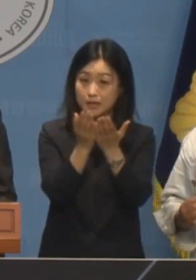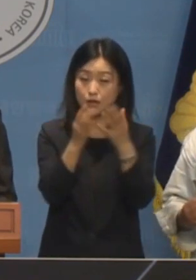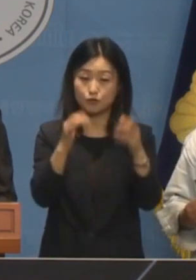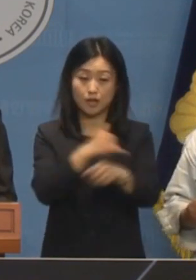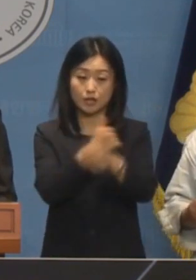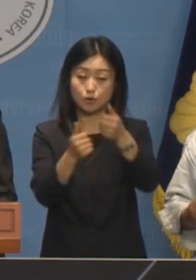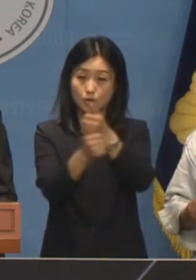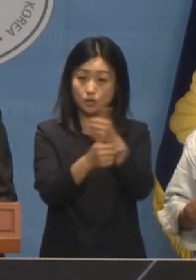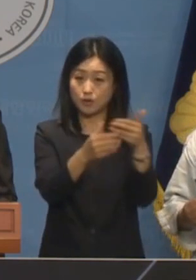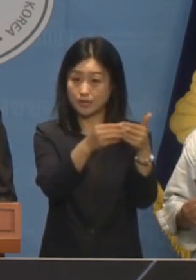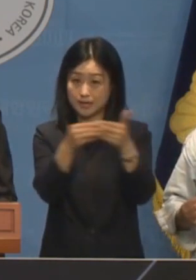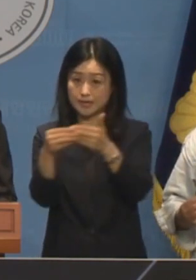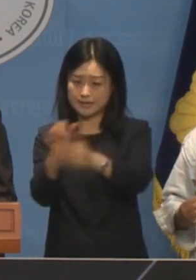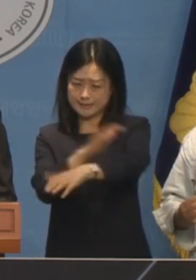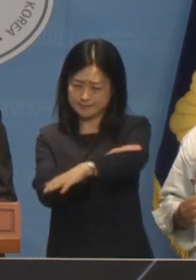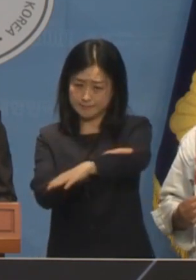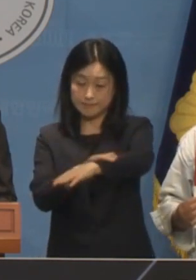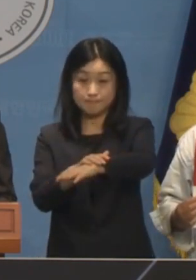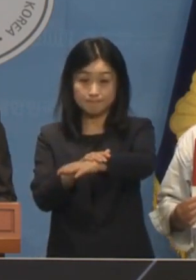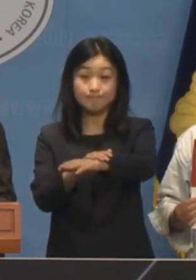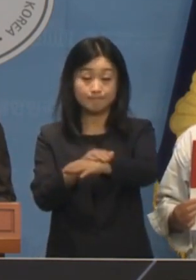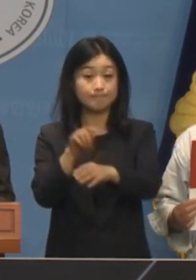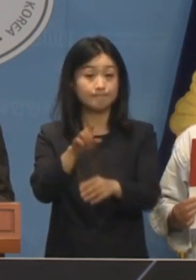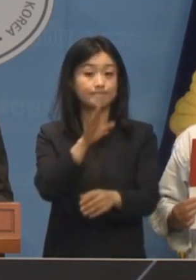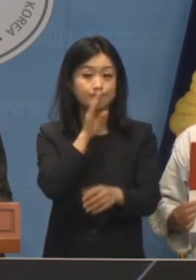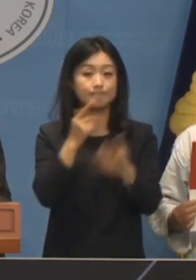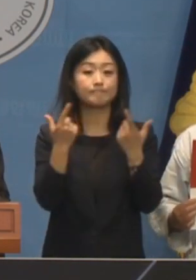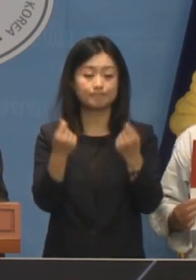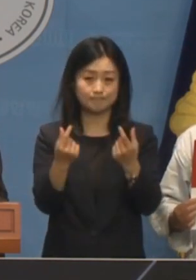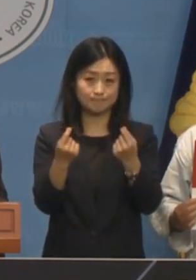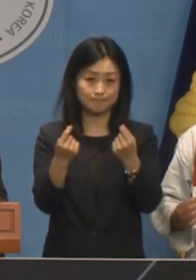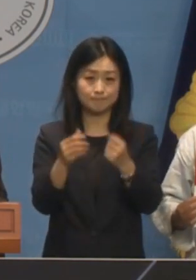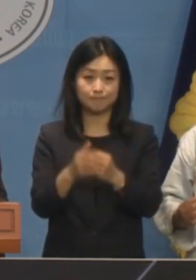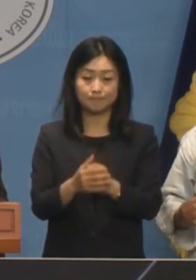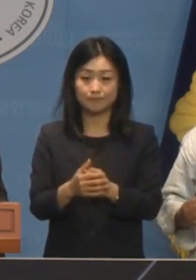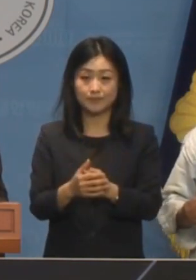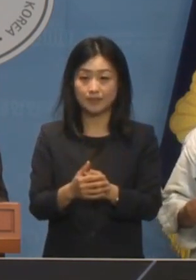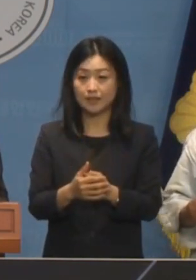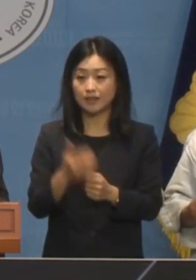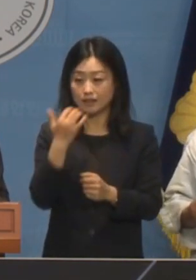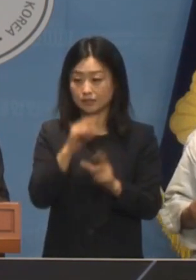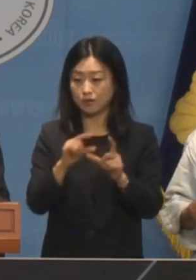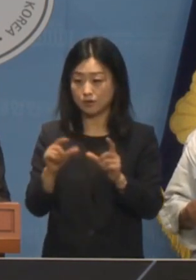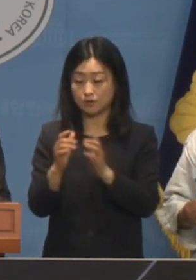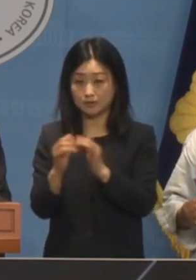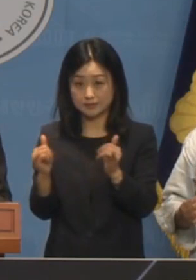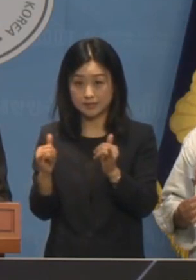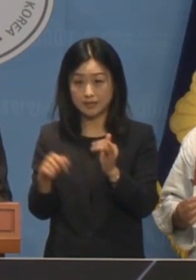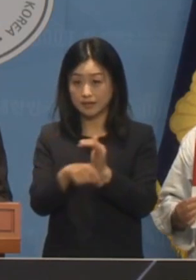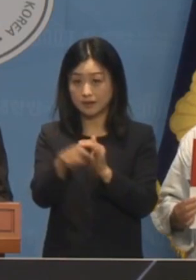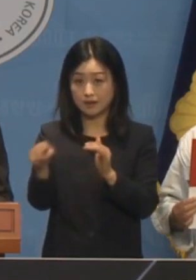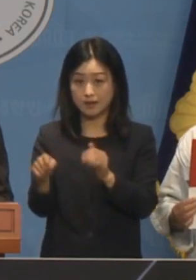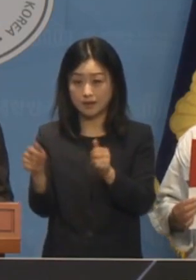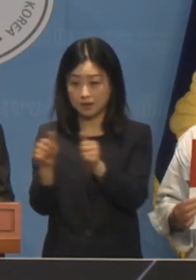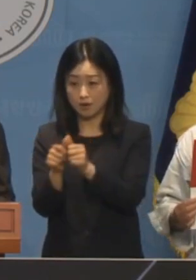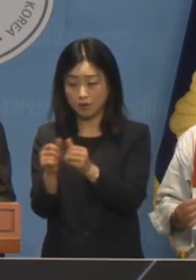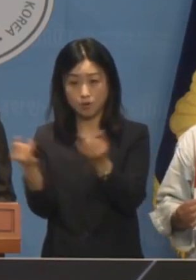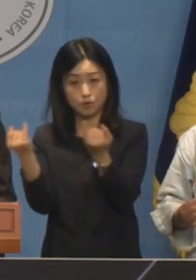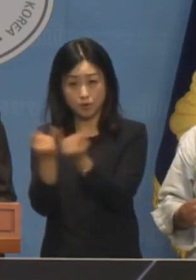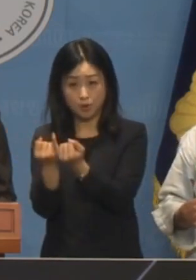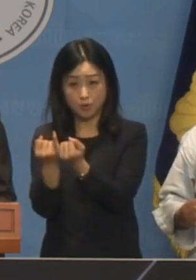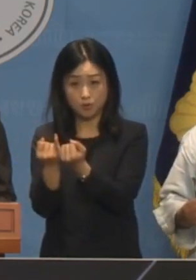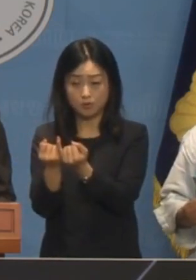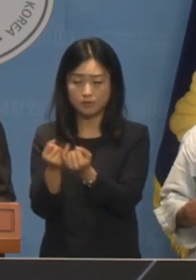국가인권위원회를 지휘할 최적의 인사임을 재차 강조하며 동성애와 동성혼을 국가기관이 나서서 지지하는 부당한